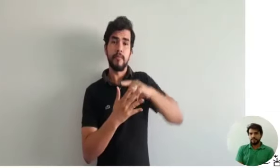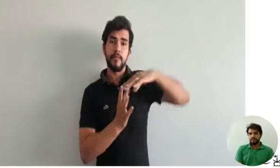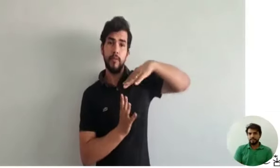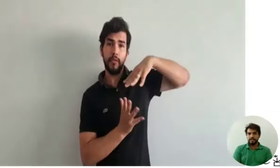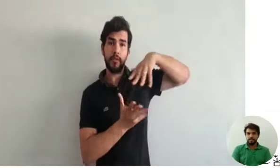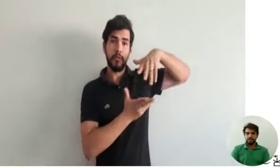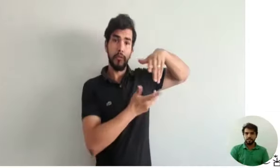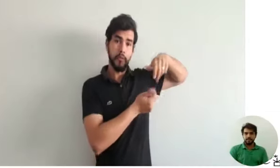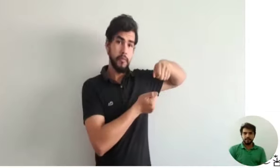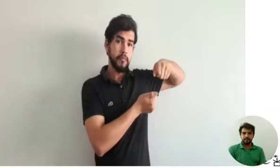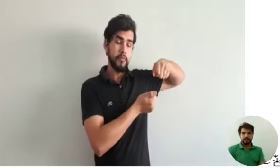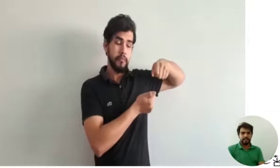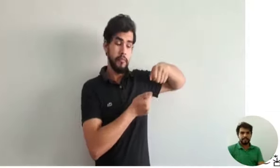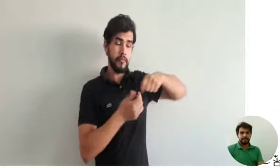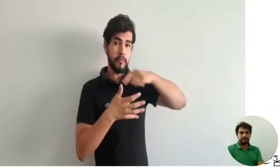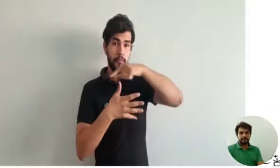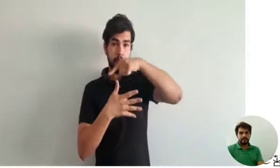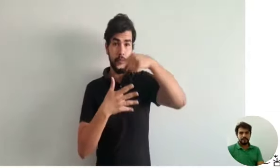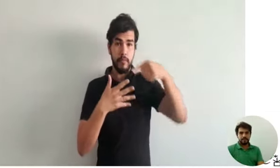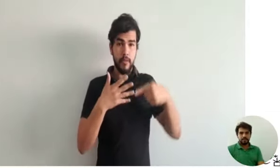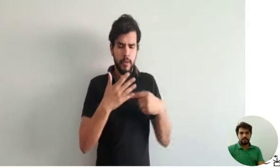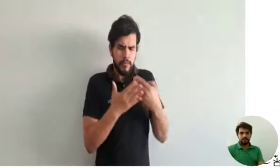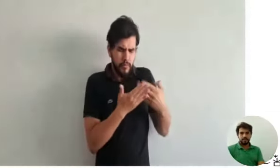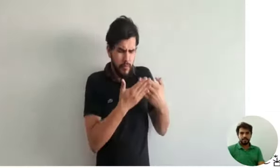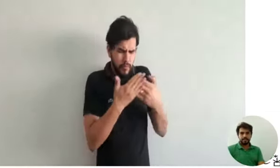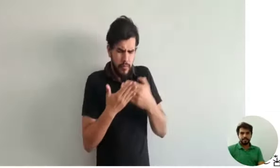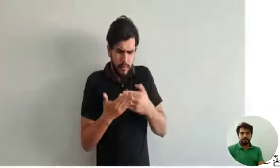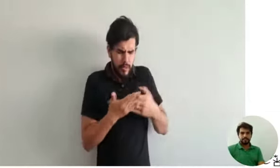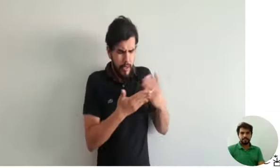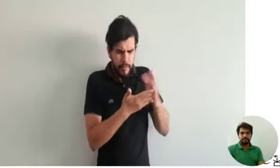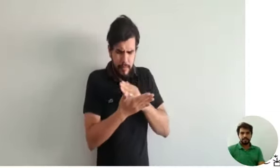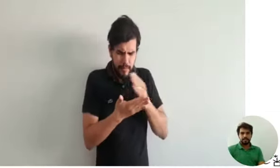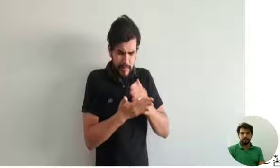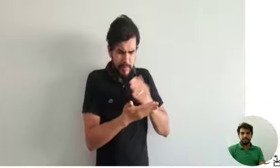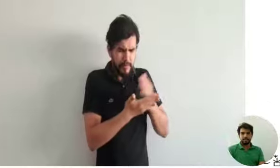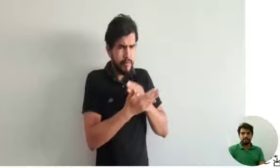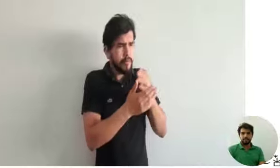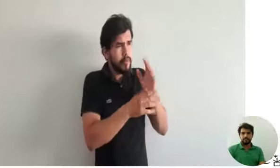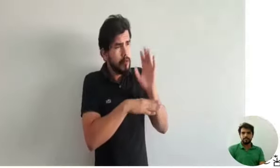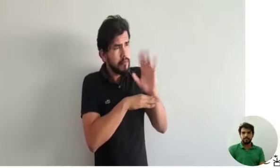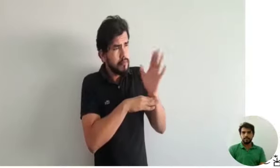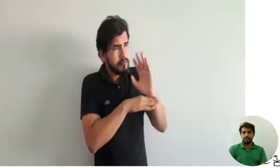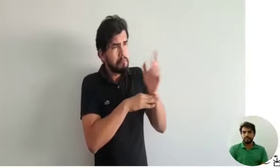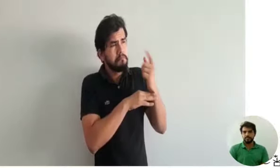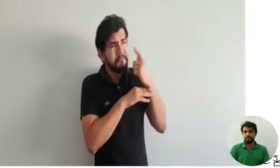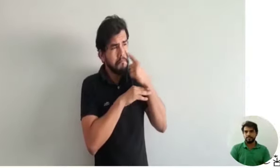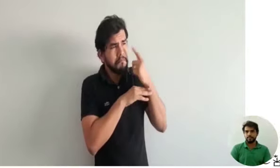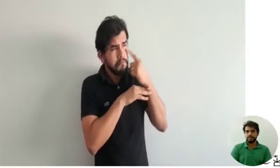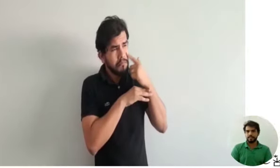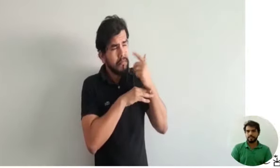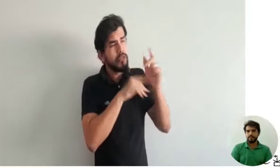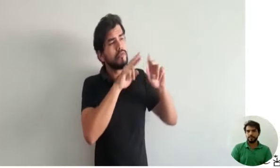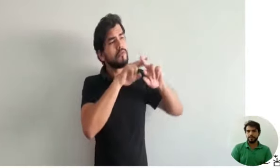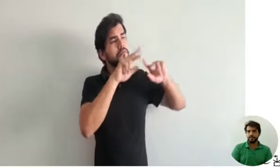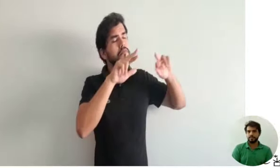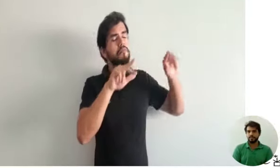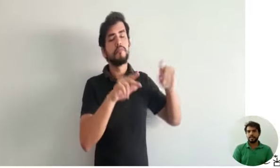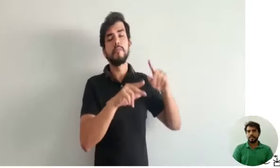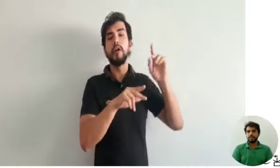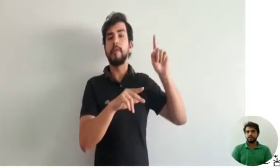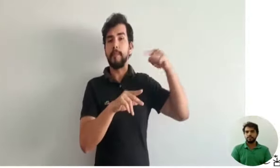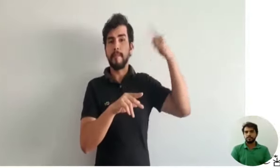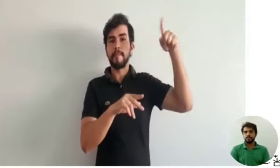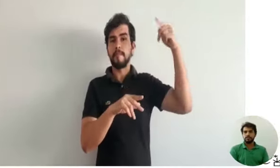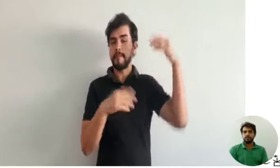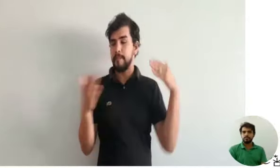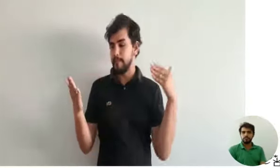o quinto é a geografia. Todas essas 5 disciplinas, estudar muito, ler sobre, assistir vídeos